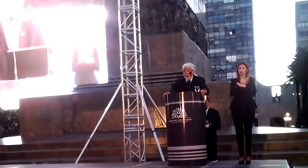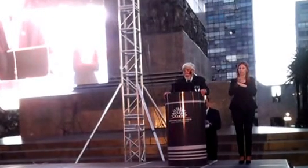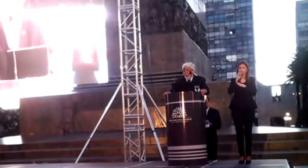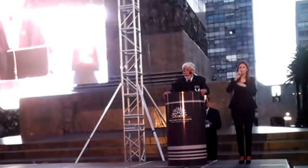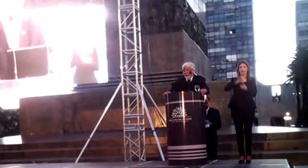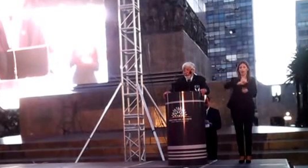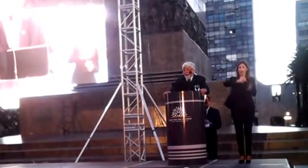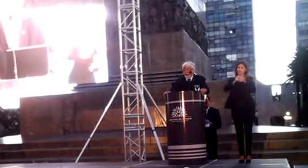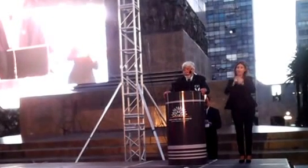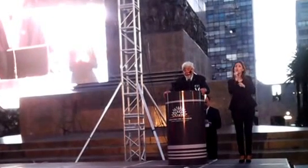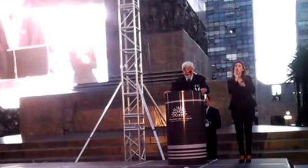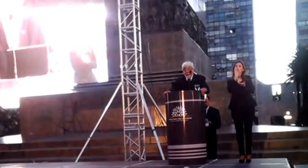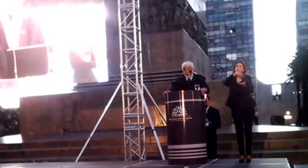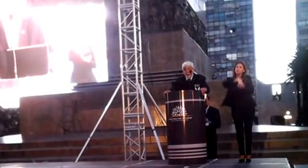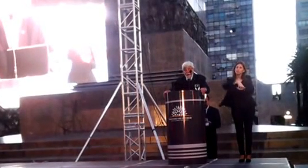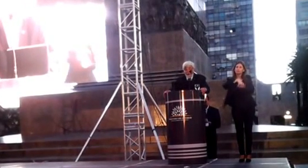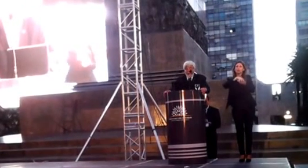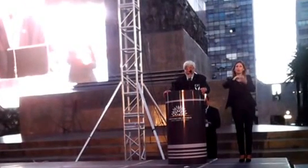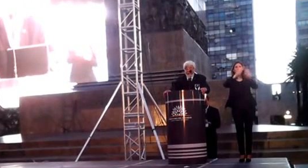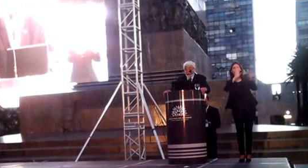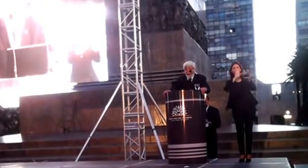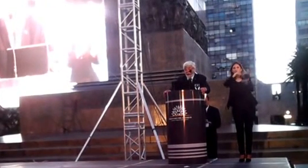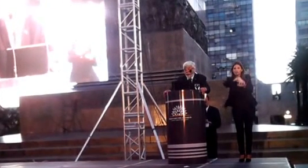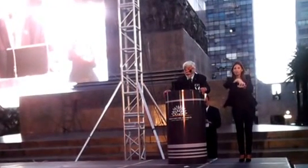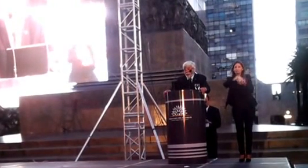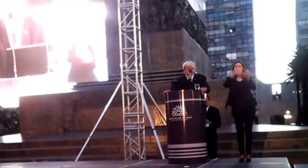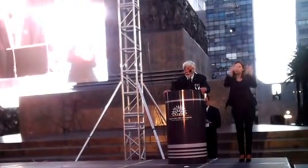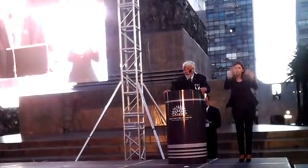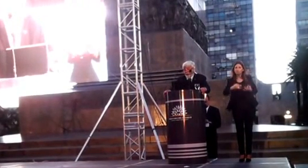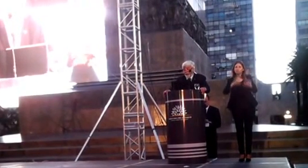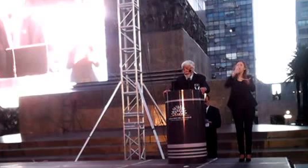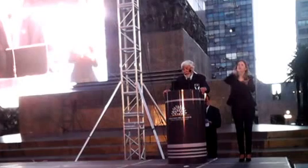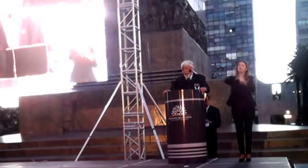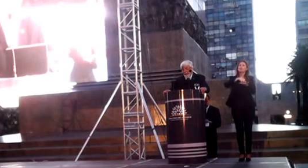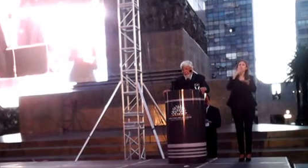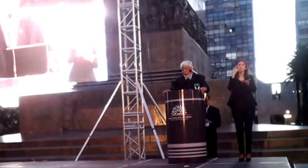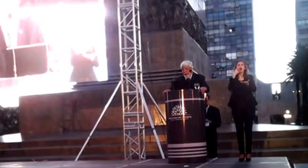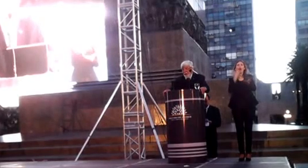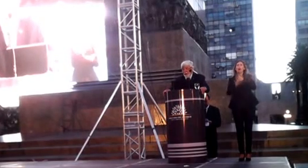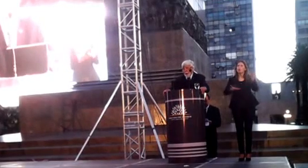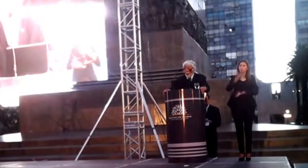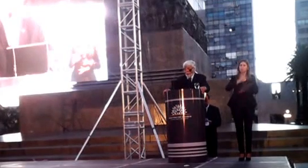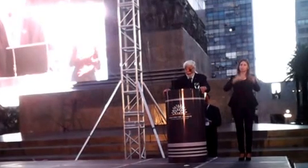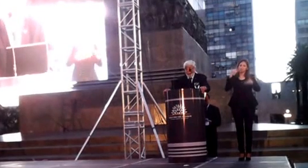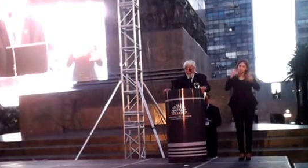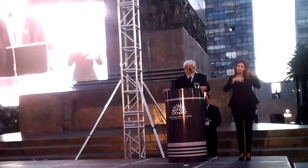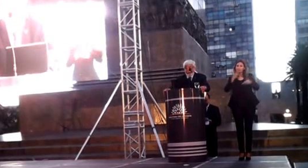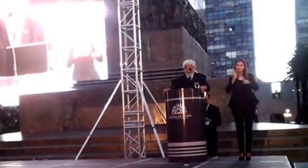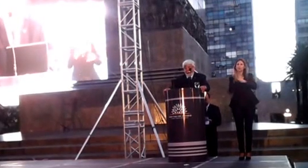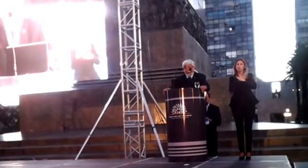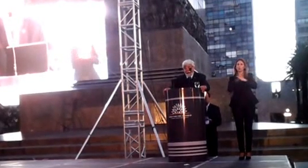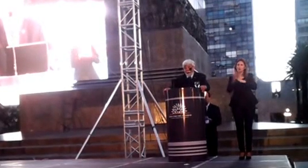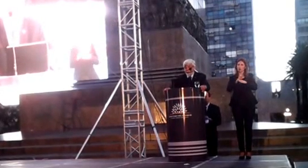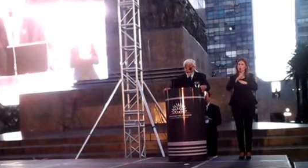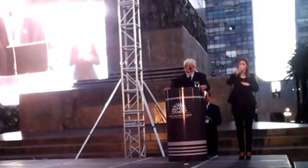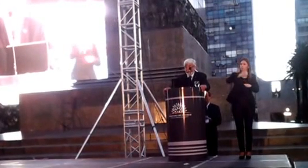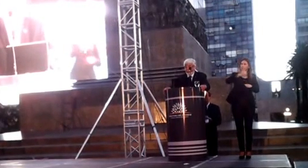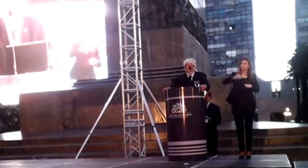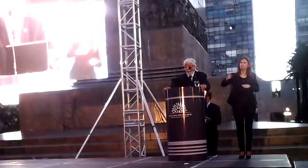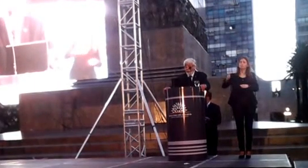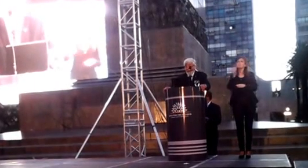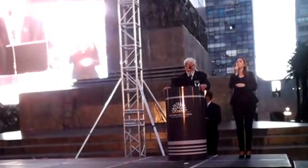las comisarías seccionales en verdaderos centros comunitarios de seguridad, con su propio despliegue de policías